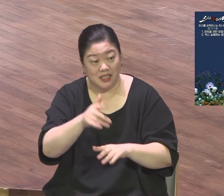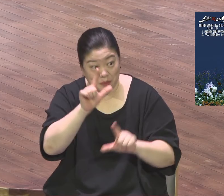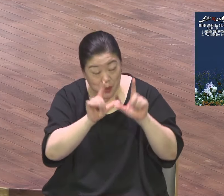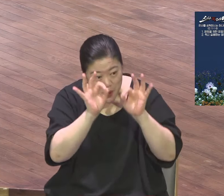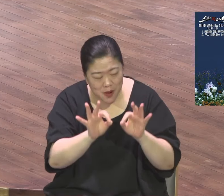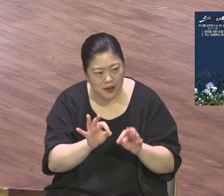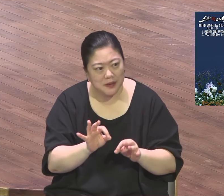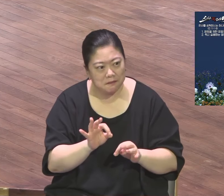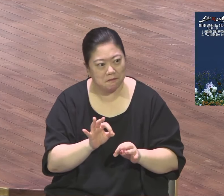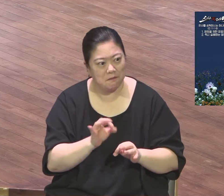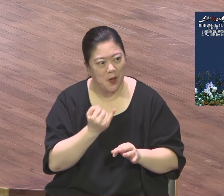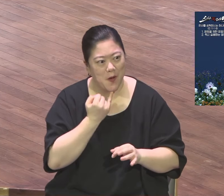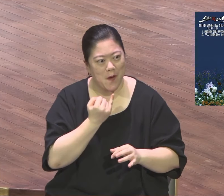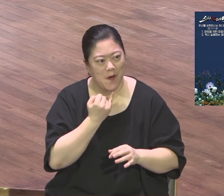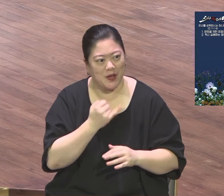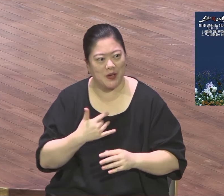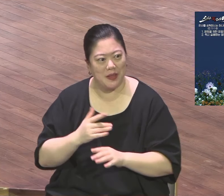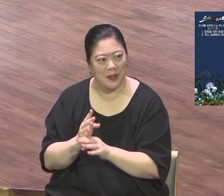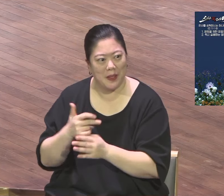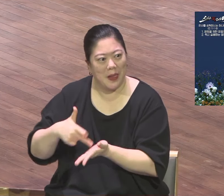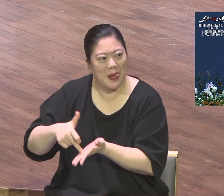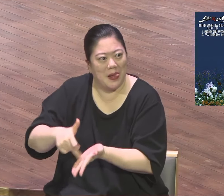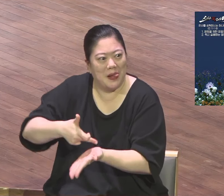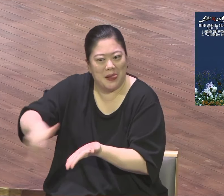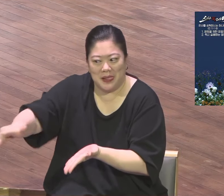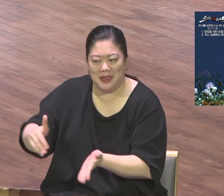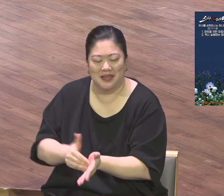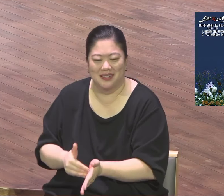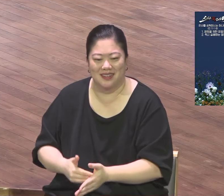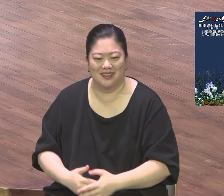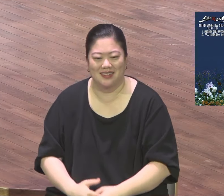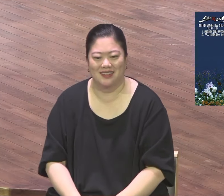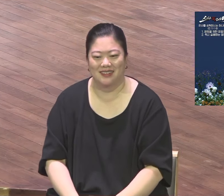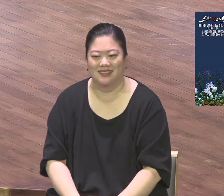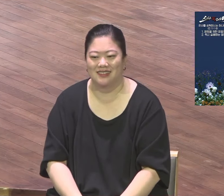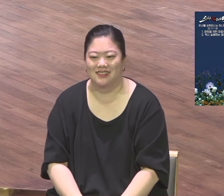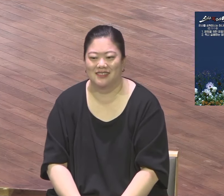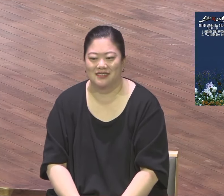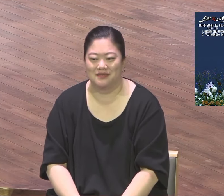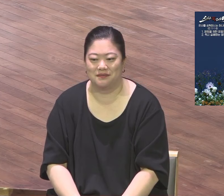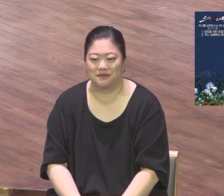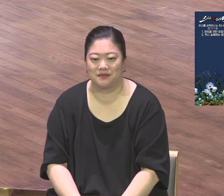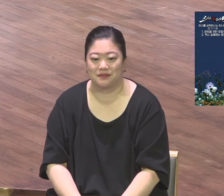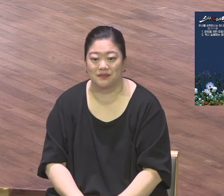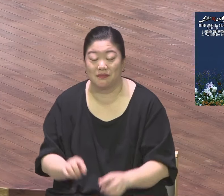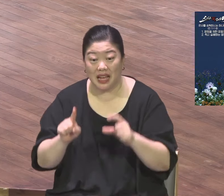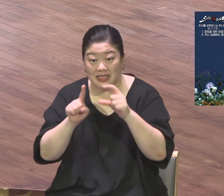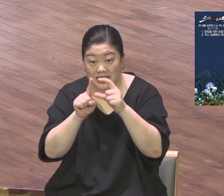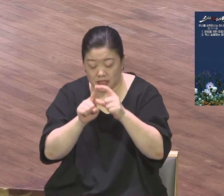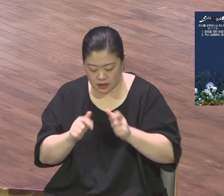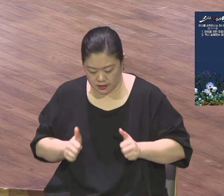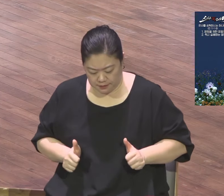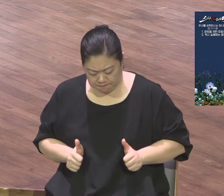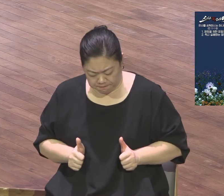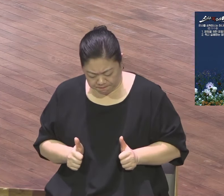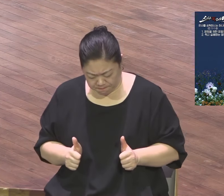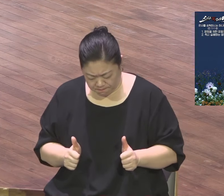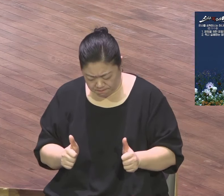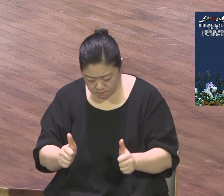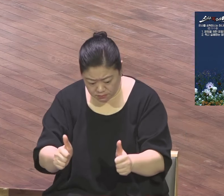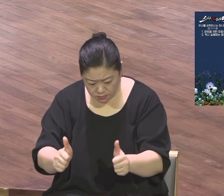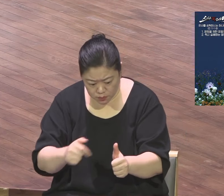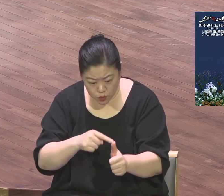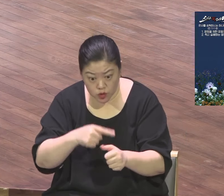바울 자신이 사역을 하면서 힘을 다해 수고한다. 열심이란 말이 나쁜 게 아닙니다.